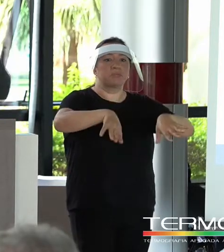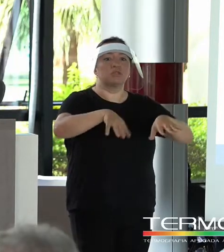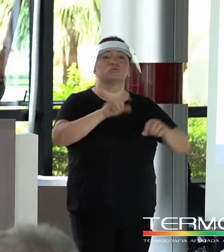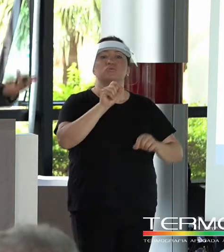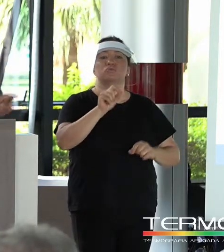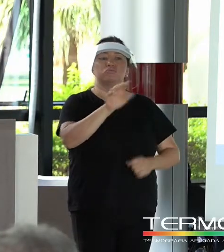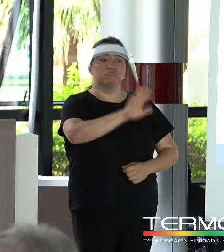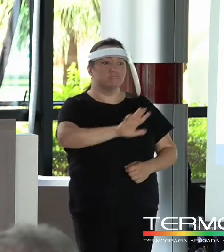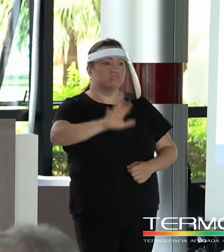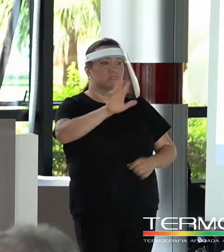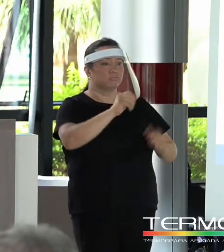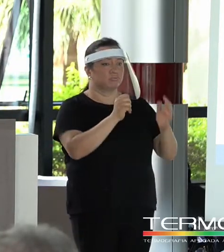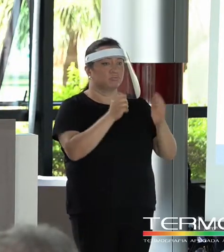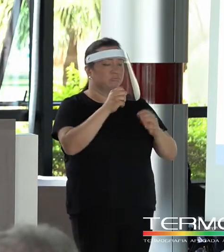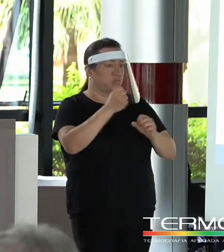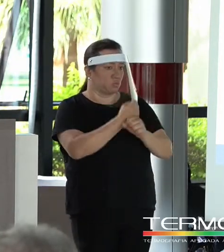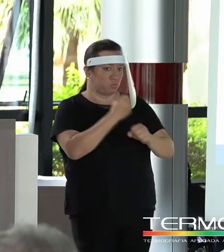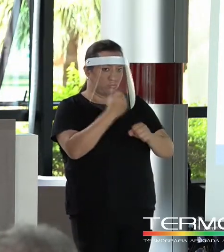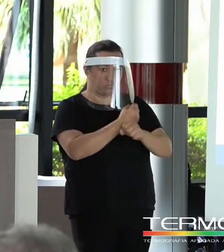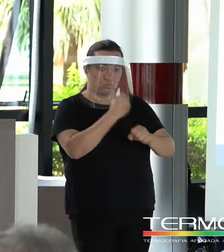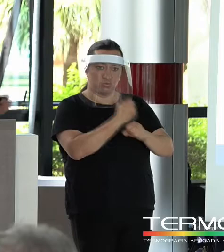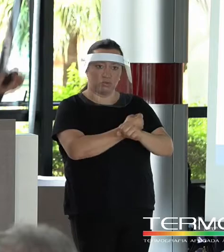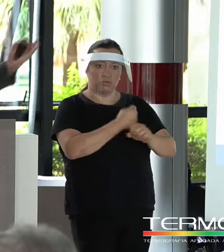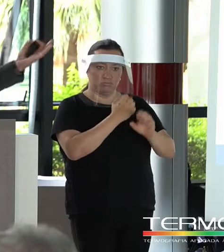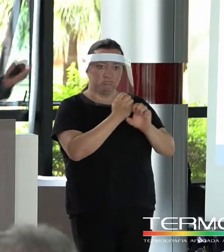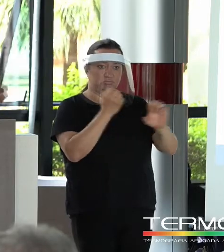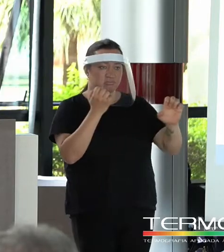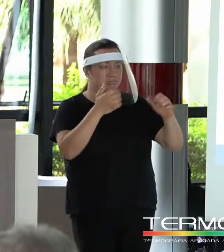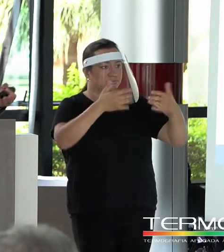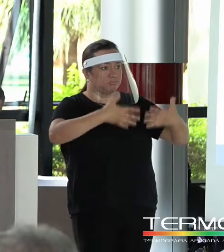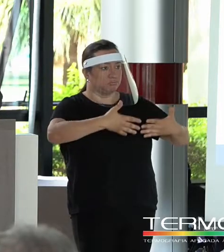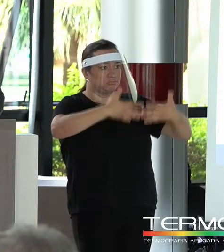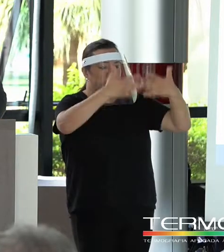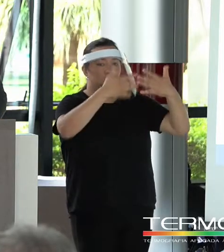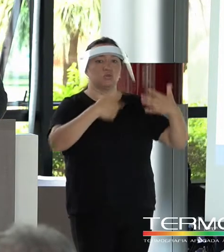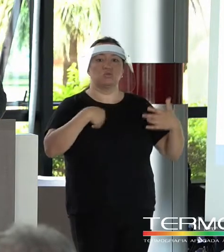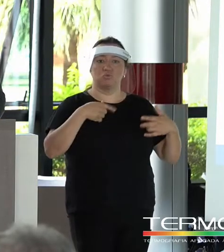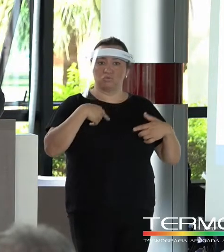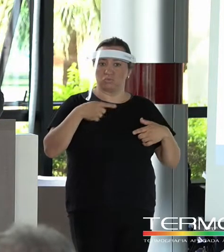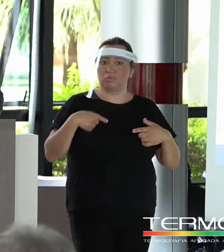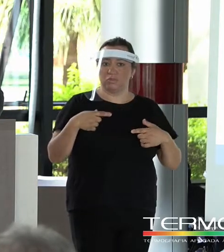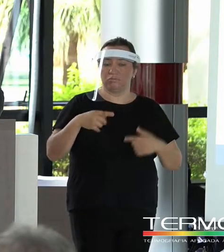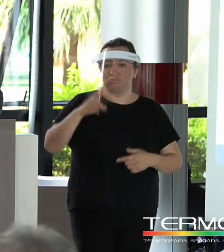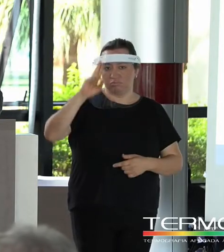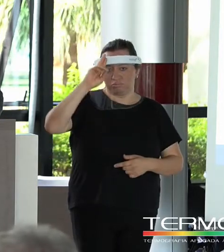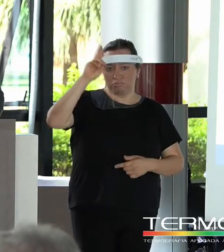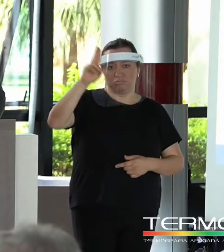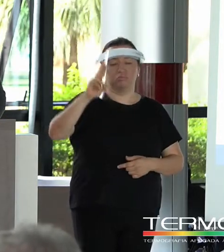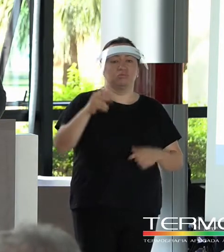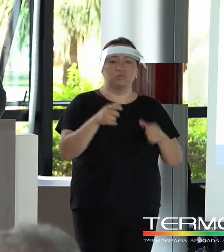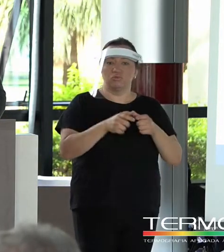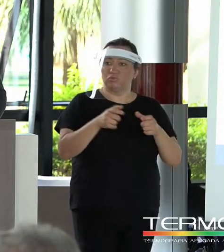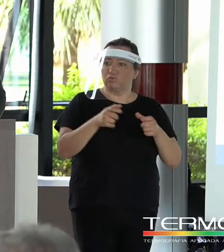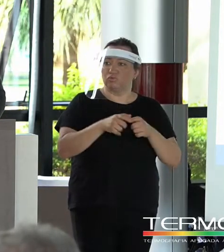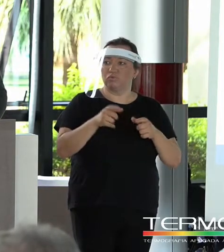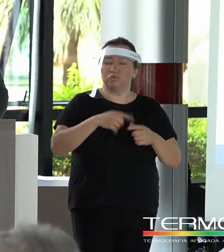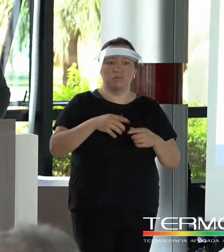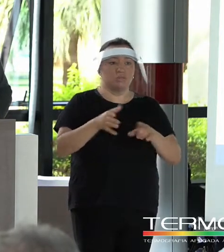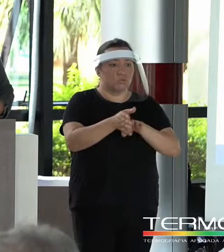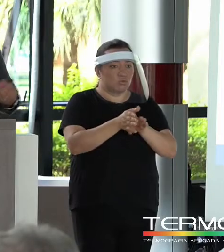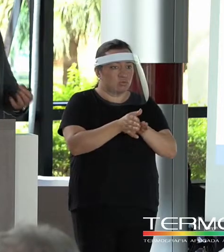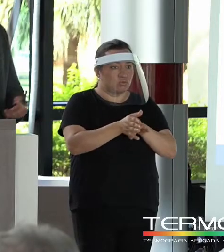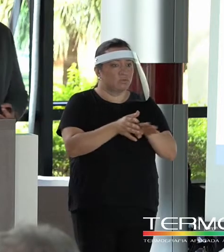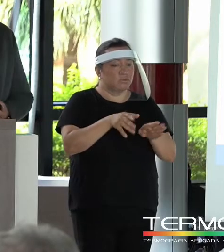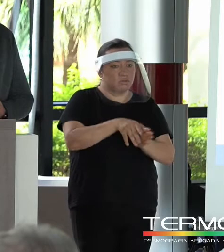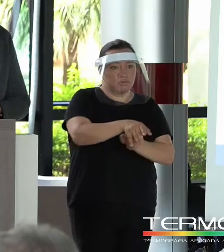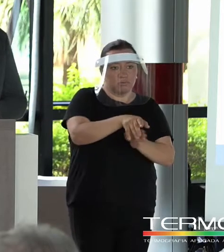área, né, na parte da civil. Então eu sou sócio e diretor técnico da Temporim Engenharia e Consultoria, que